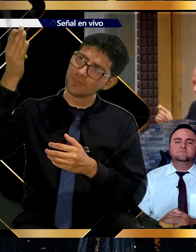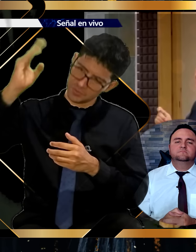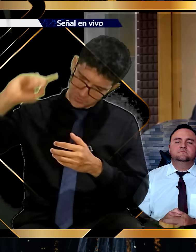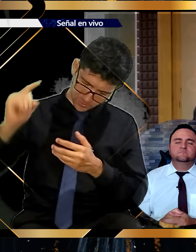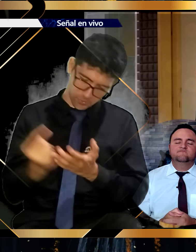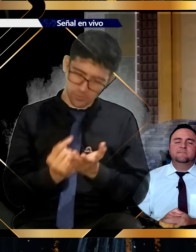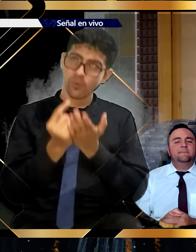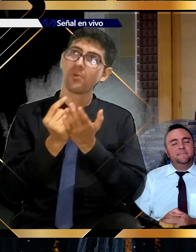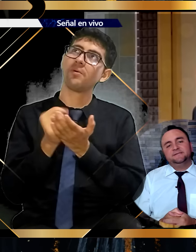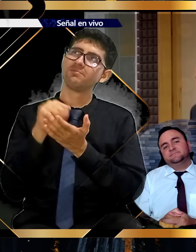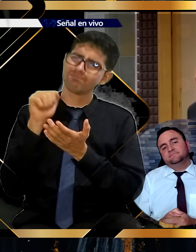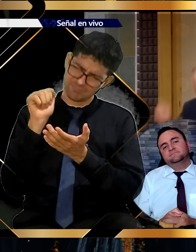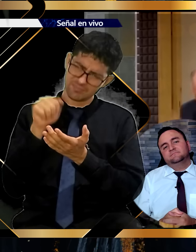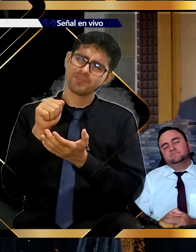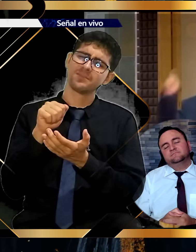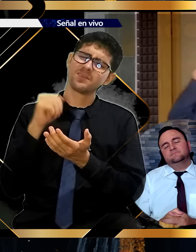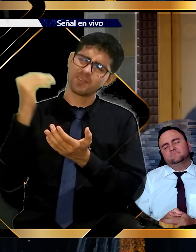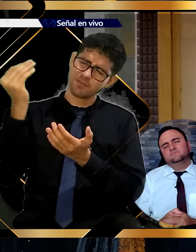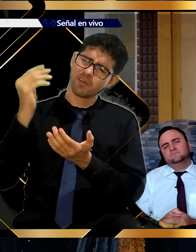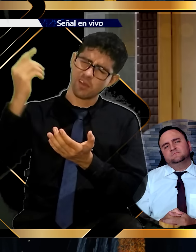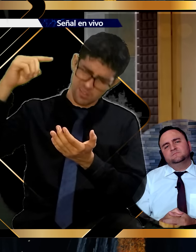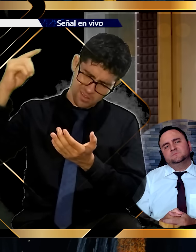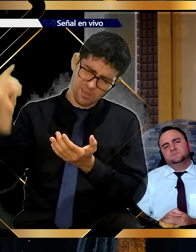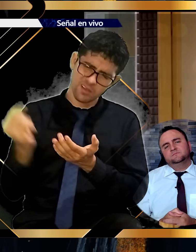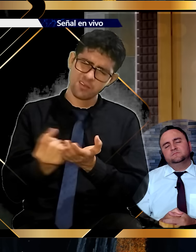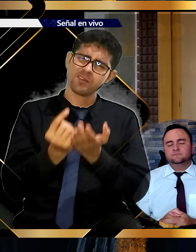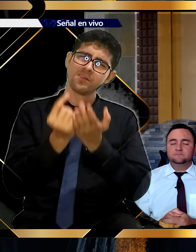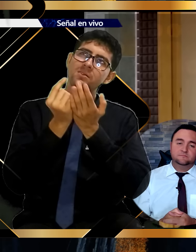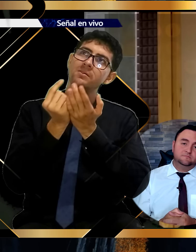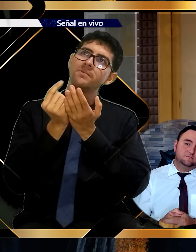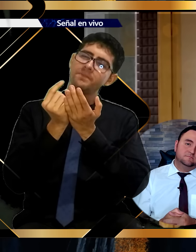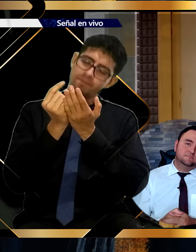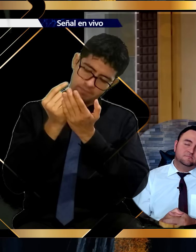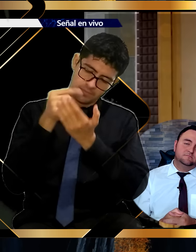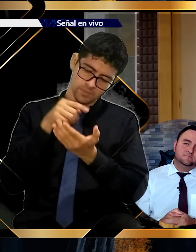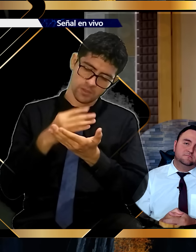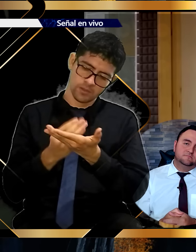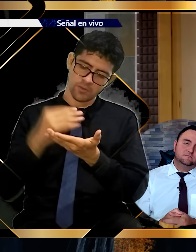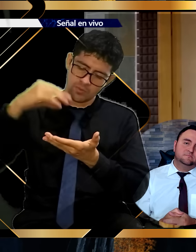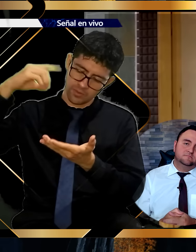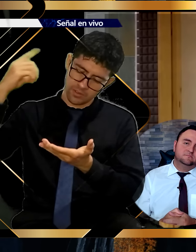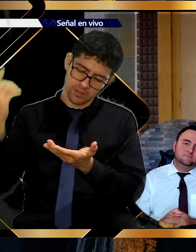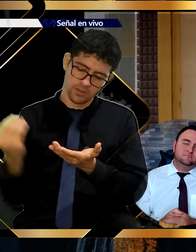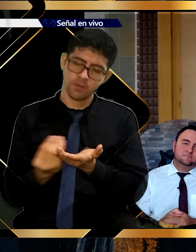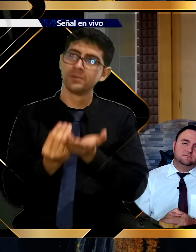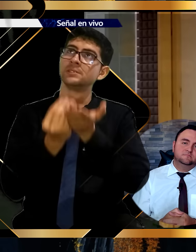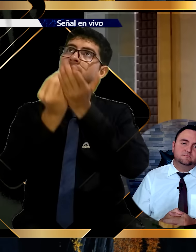Sí, ven, Señor Jesús. Oh, aleluya.